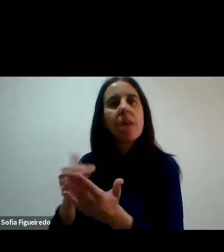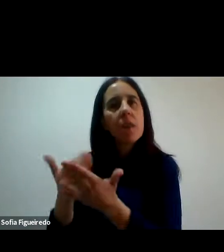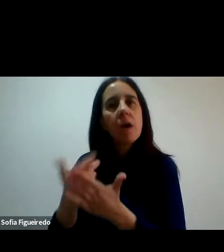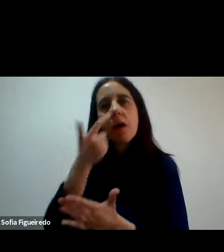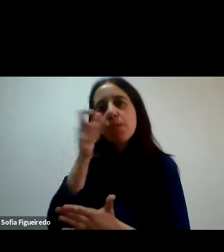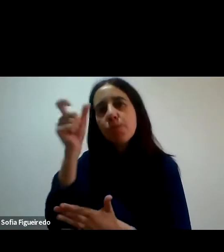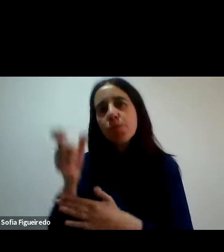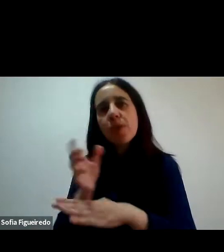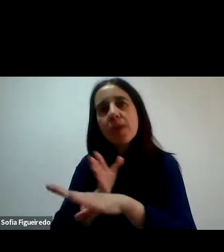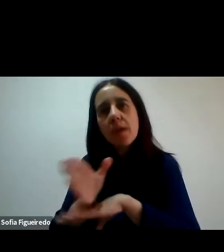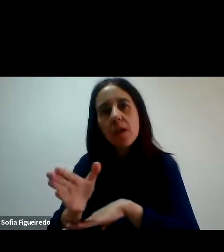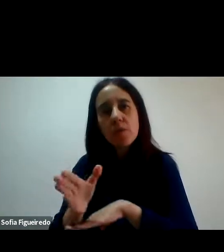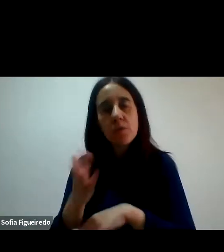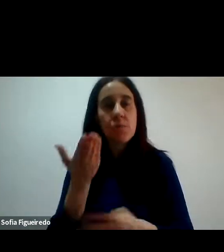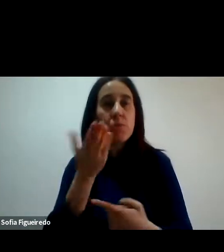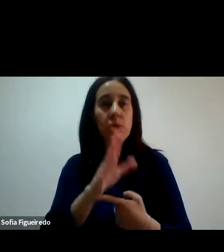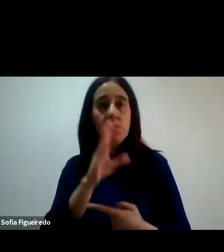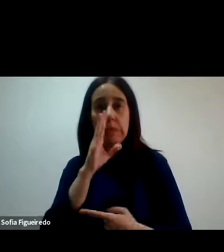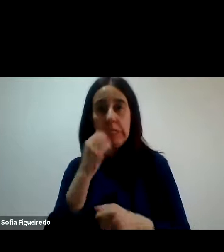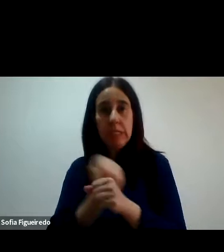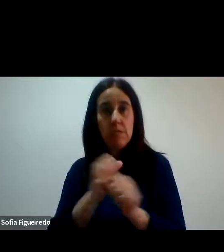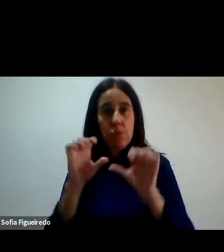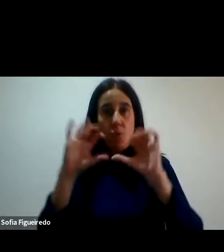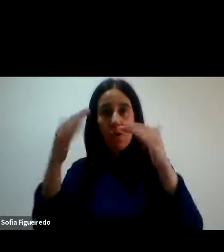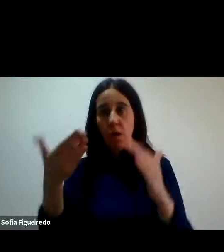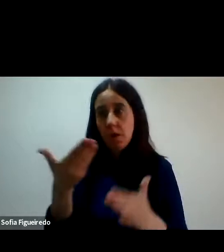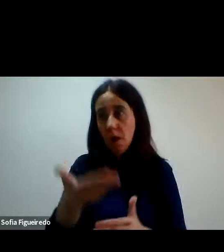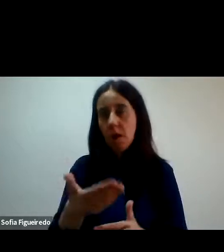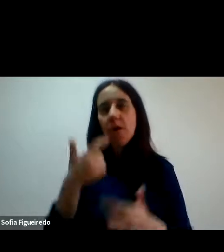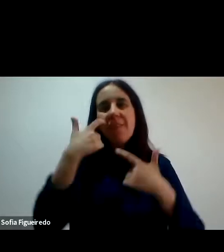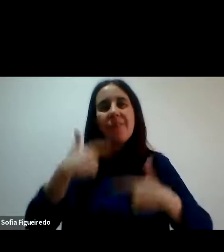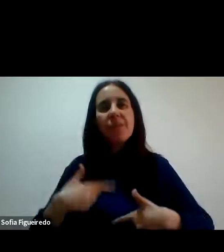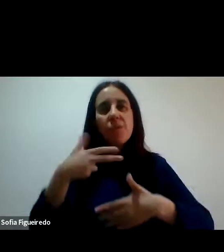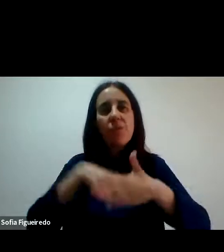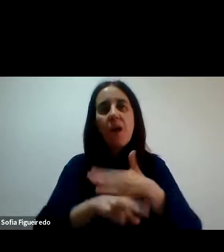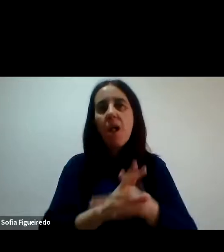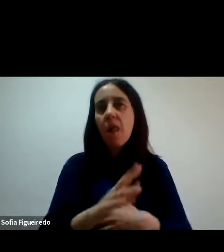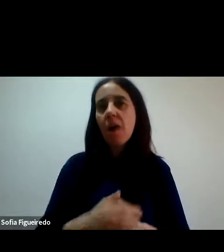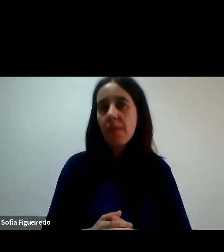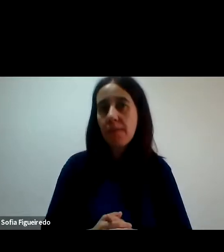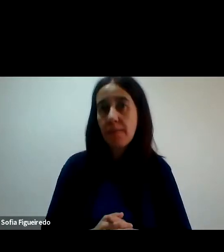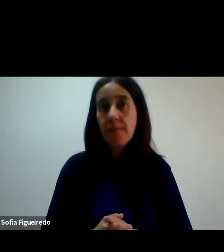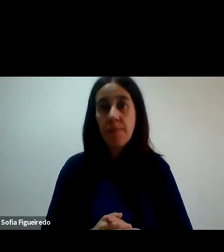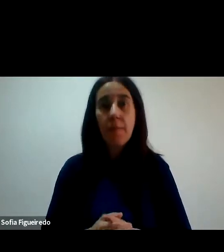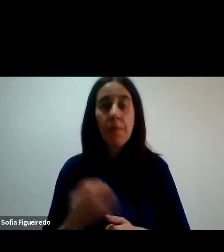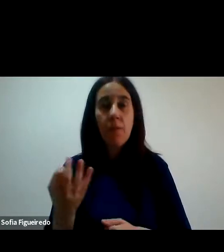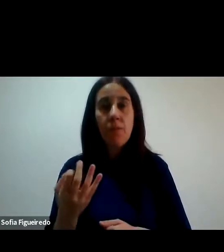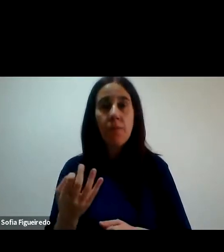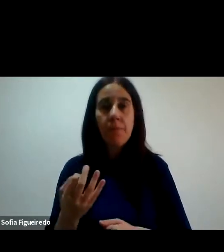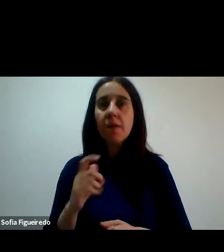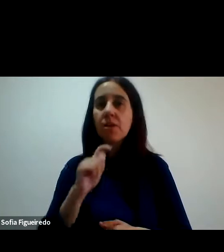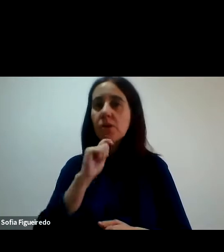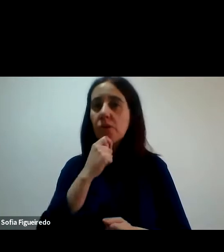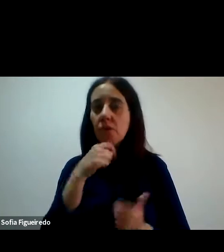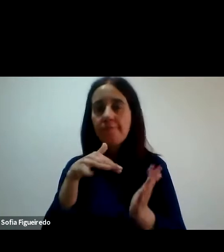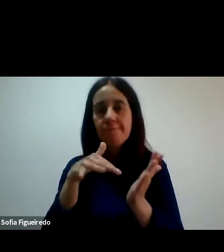por exemplo, em utilizar um serviço online e não ter que ir a um serviço físico, em poder aderir a uma chave móvel